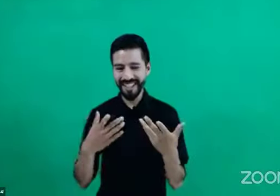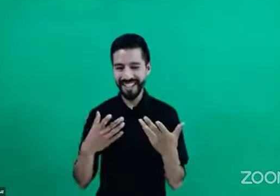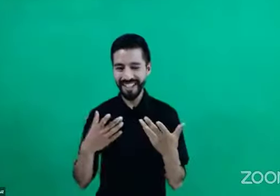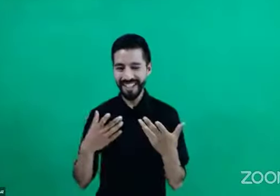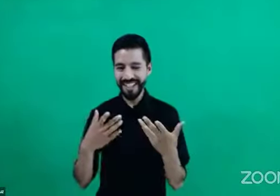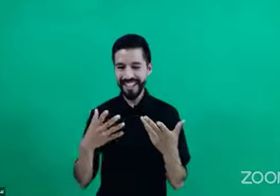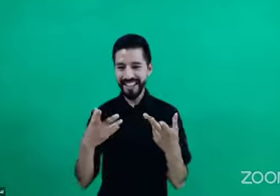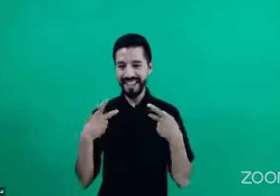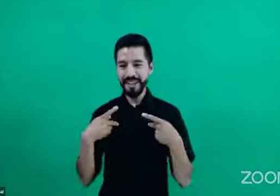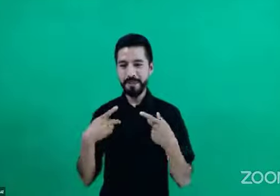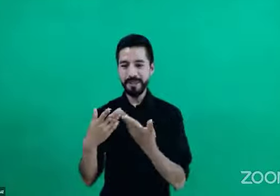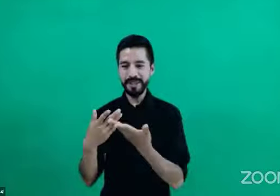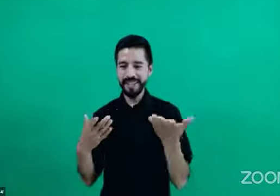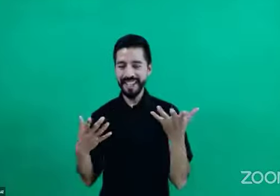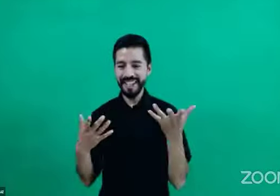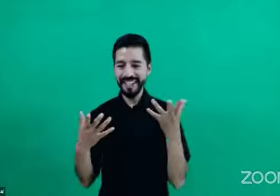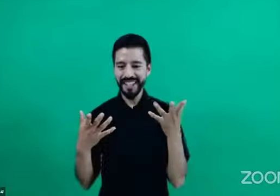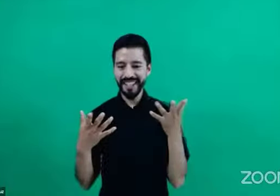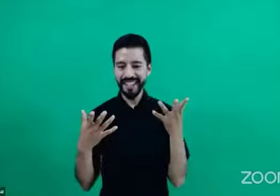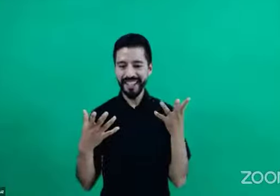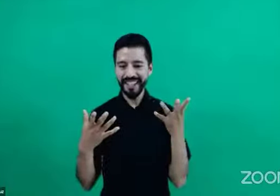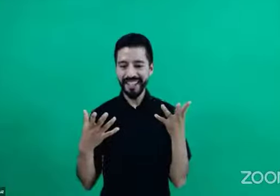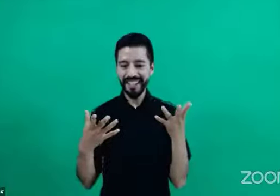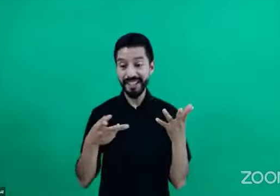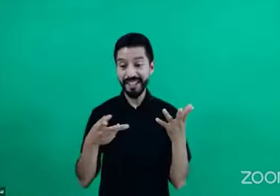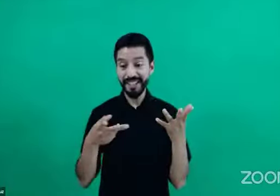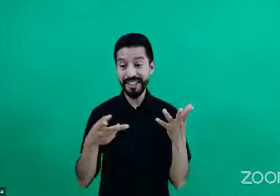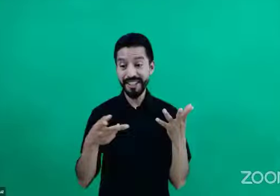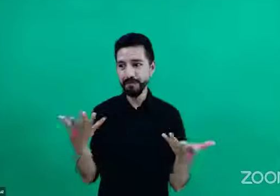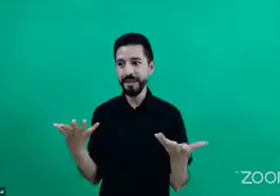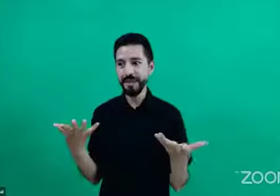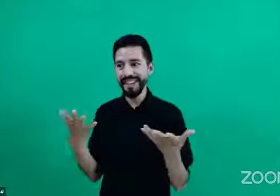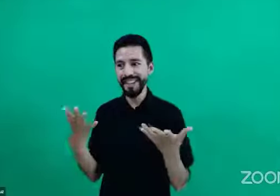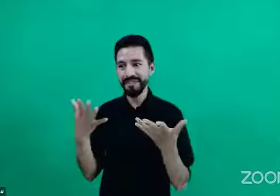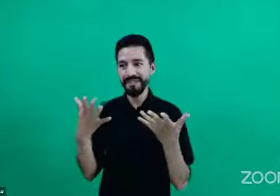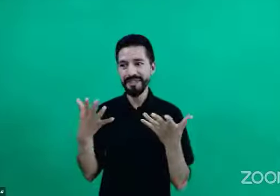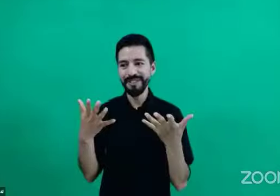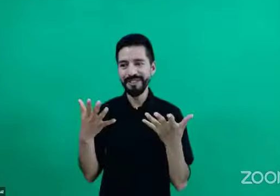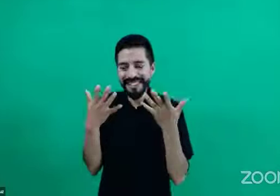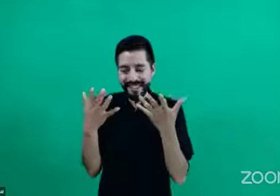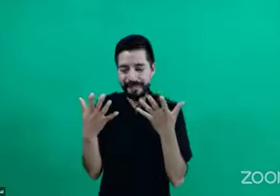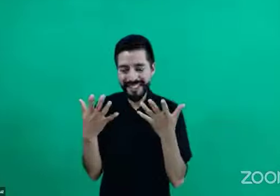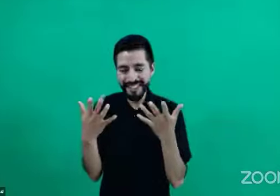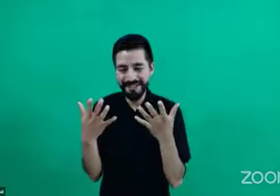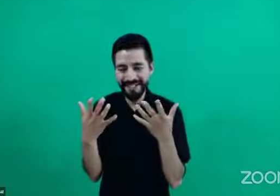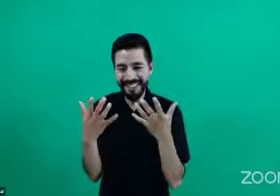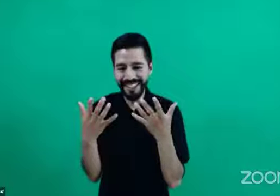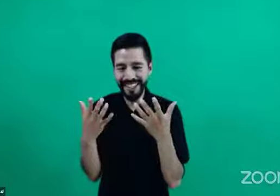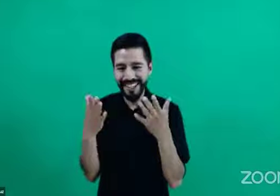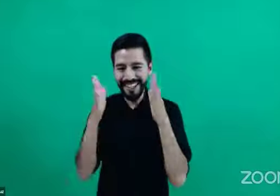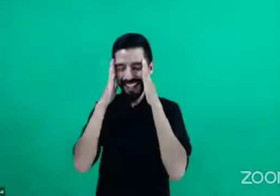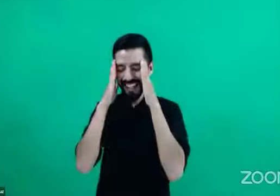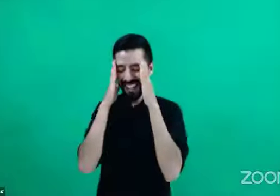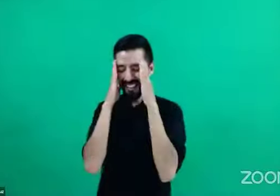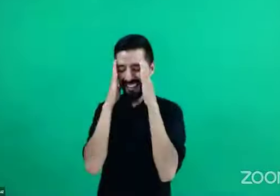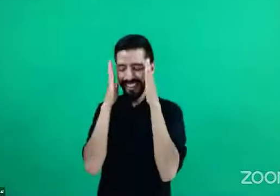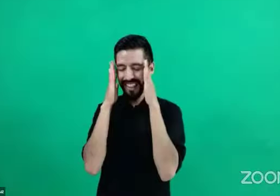hecho de que una persona que es oyente pueda como esta parte como